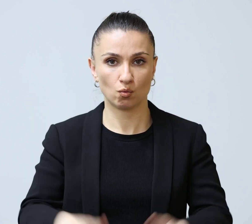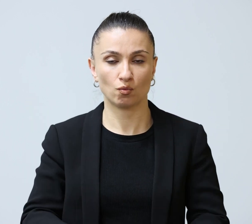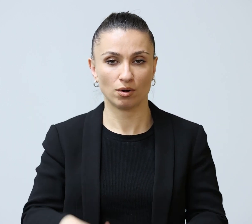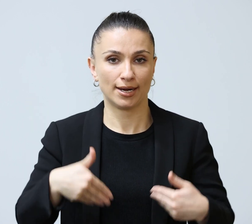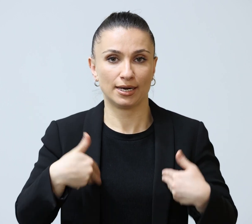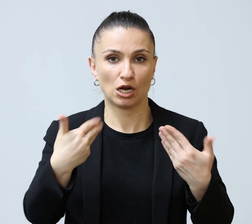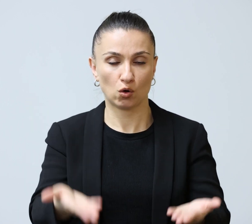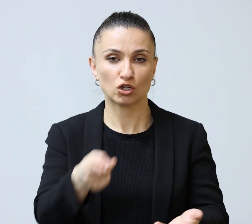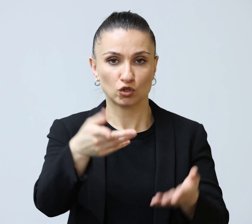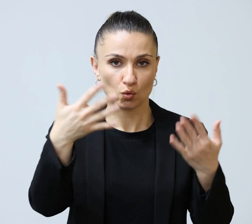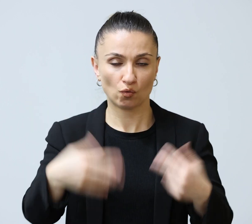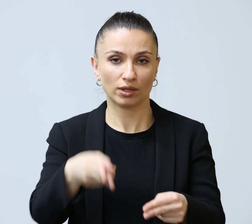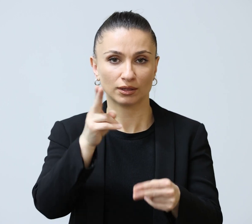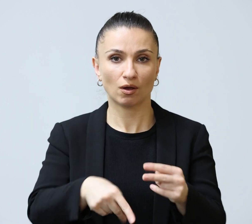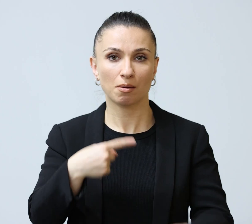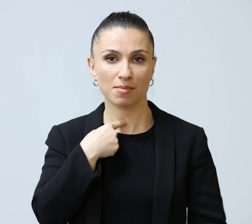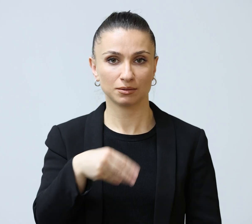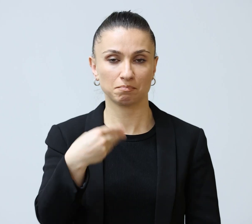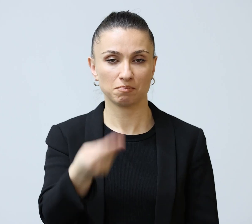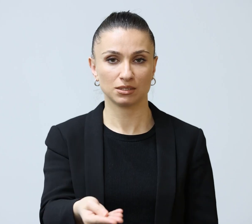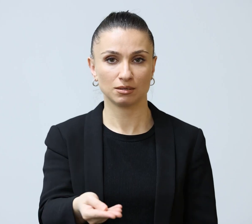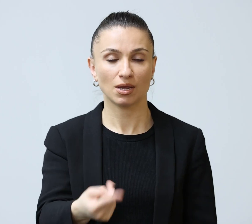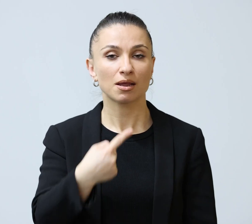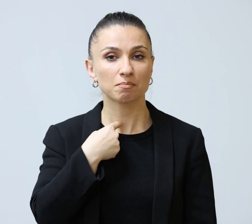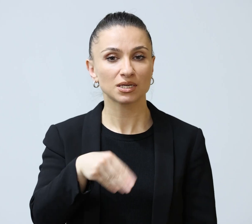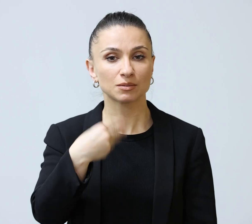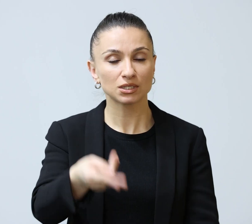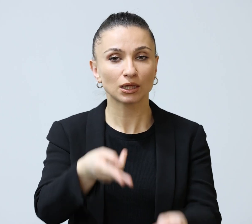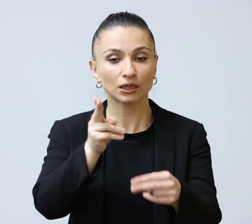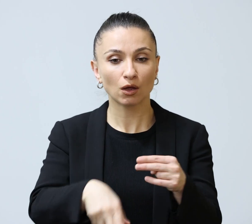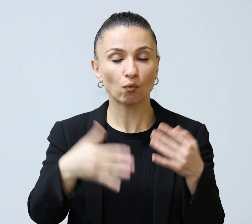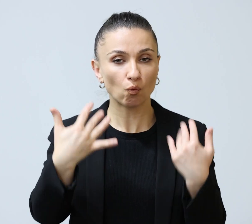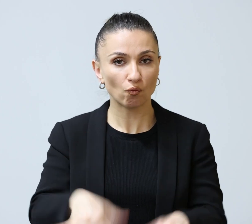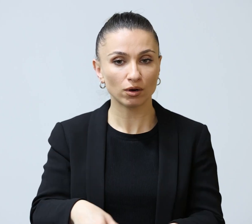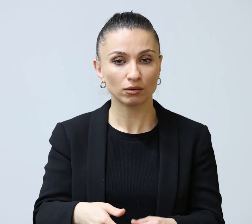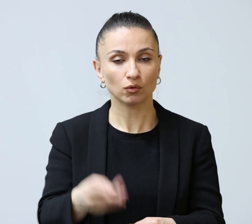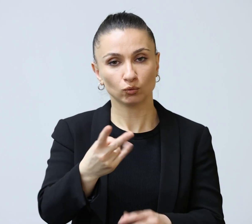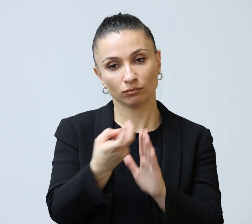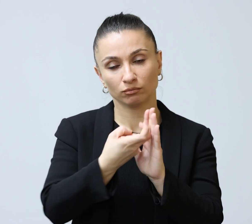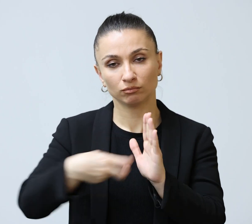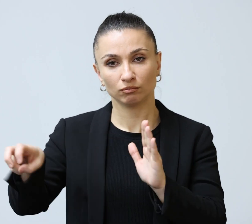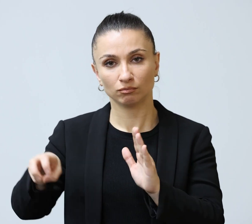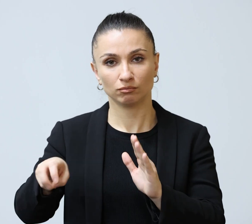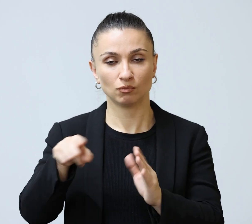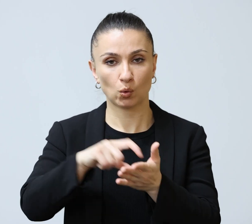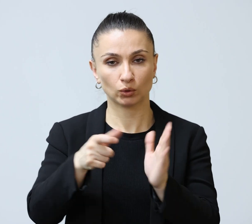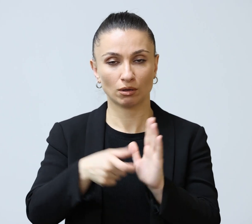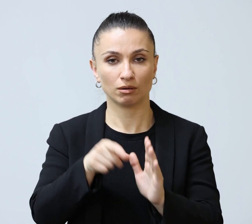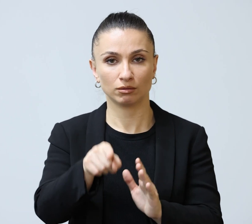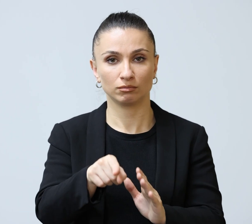է իմանաս։ Վրաստանի քաղաքացի, անձ, ով ստացել է Վրաստանի անձը հաստատող վկայական կամ անձնագիր։